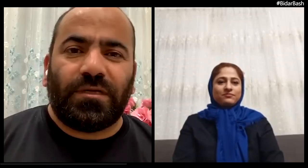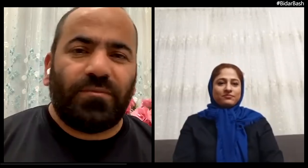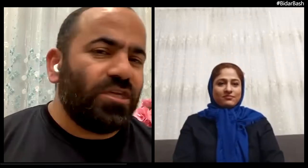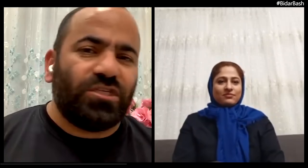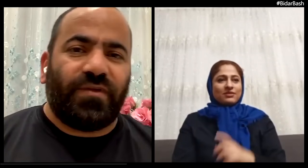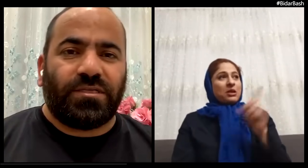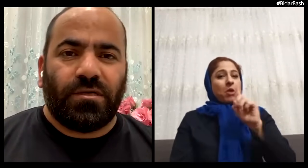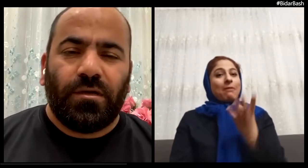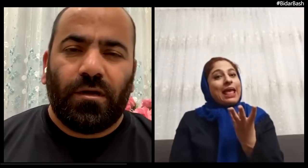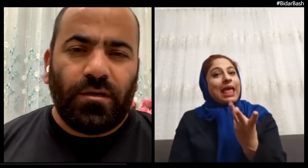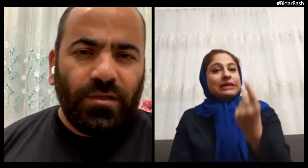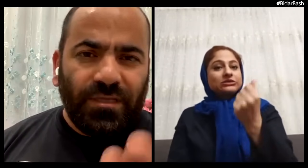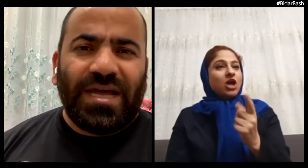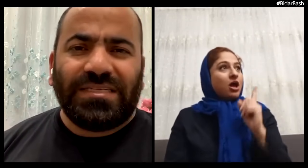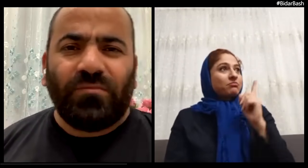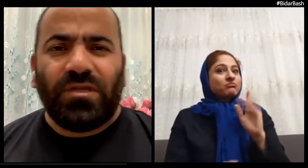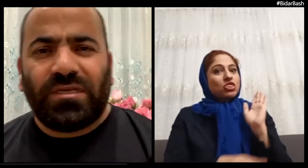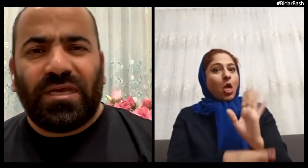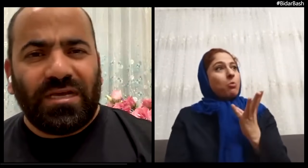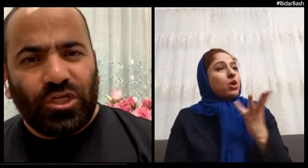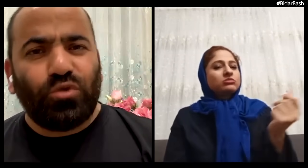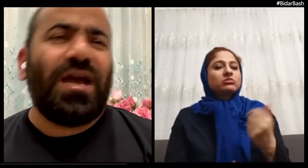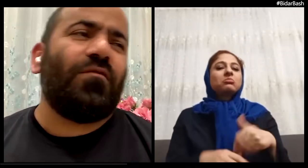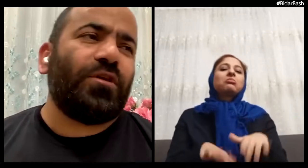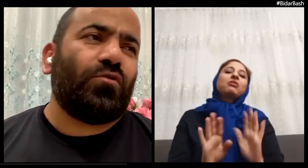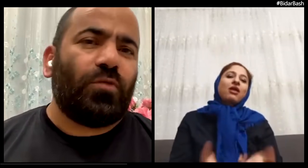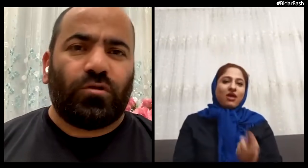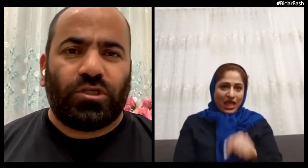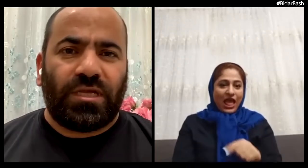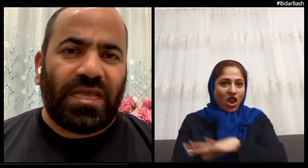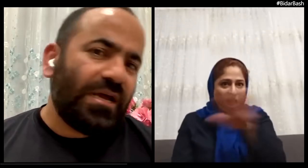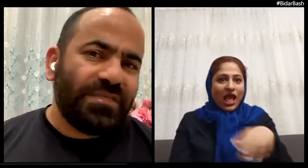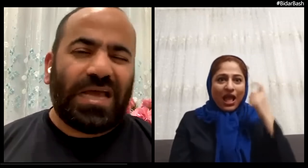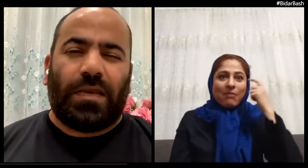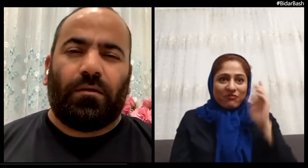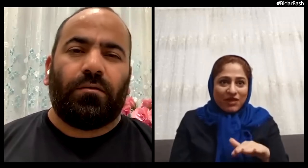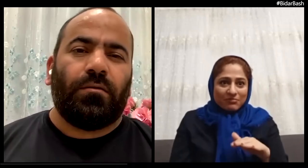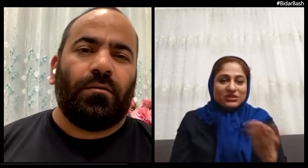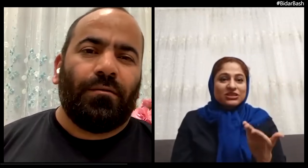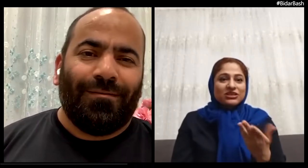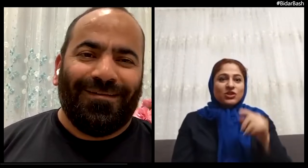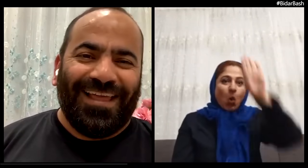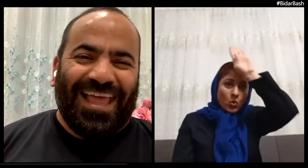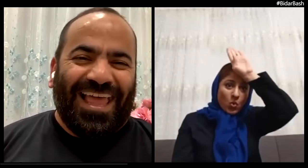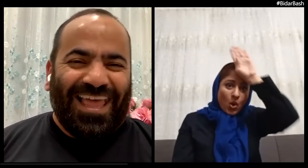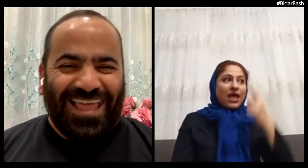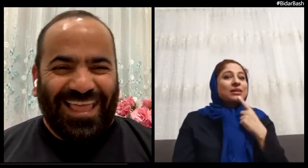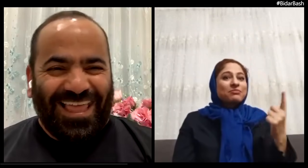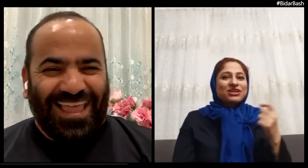حسابت بذاره به هیچ وجه. حالا درس هم داره دیگه، اینجوری هوا بیت المال داشتن دقیقا مثل الان.